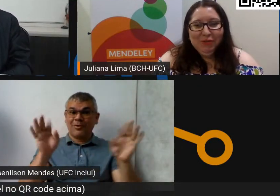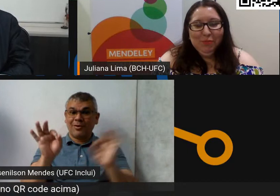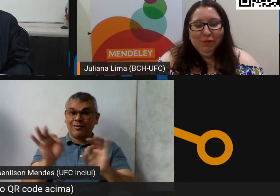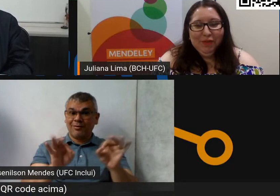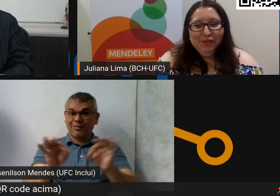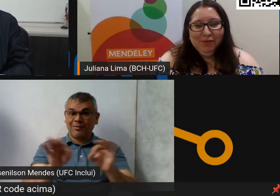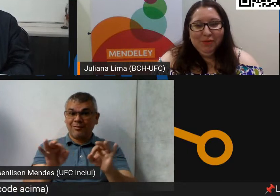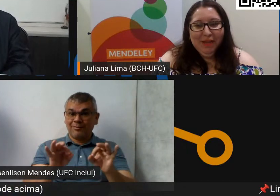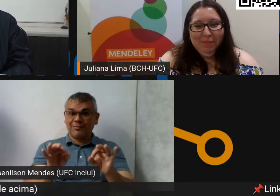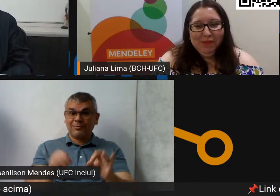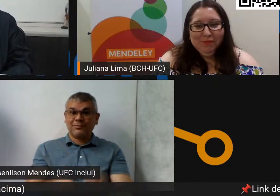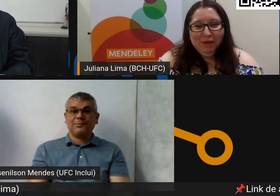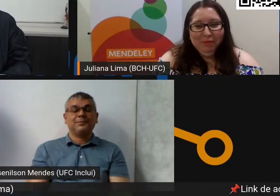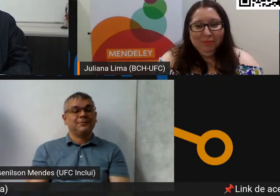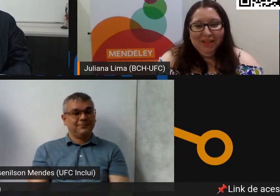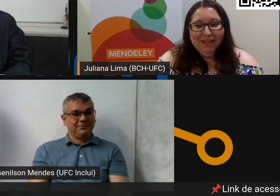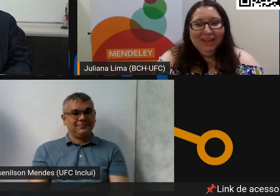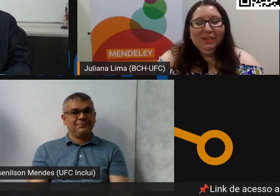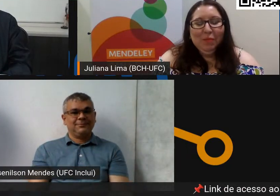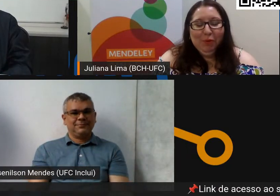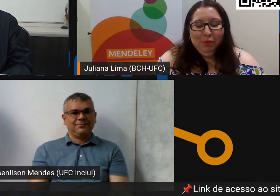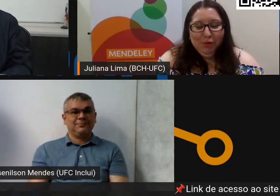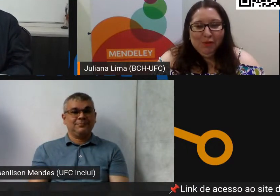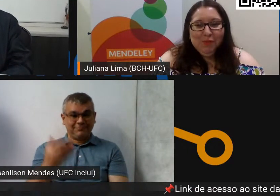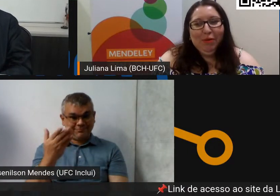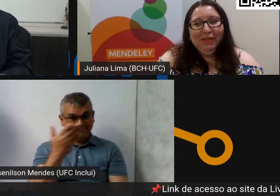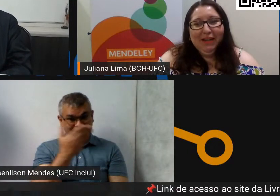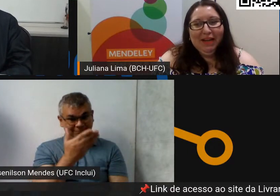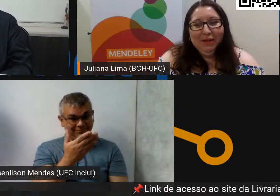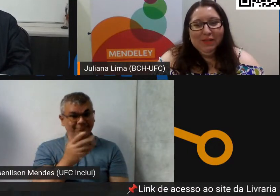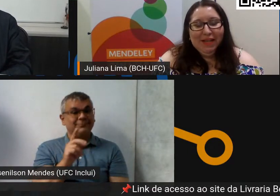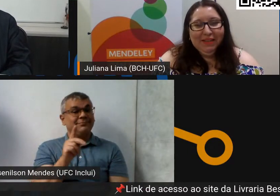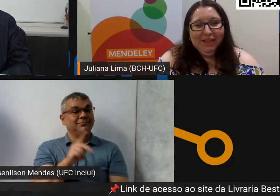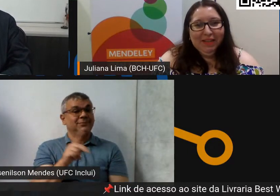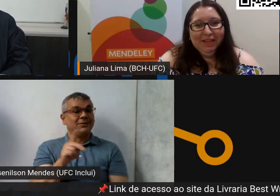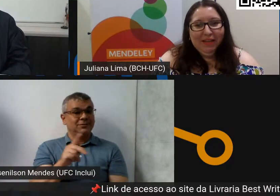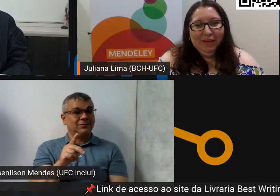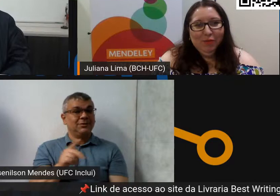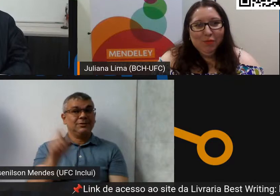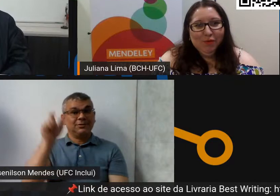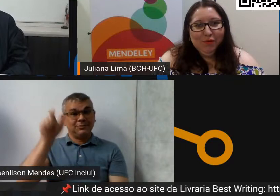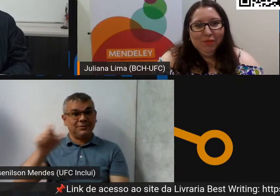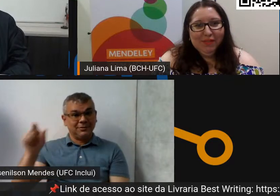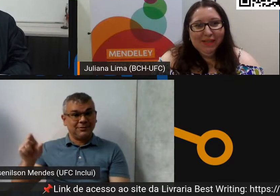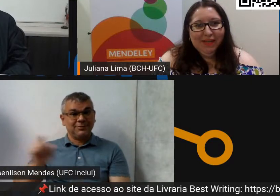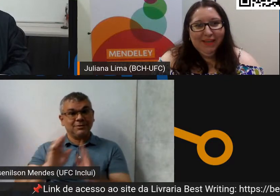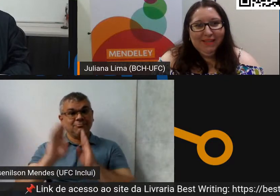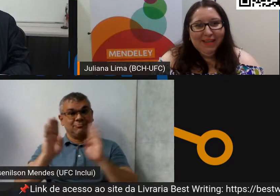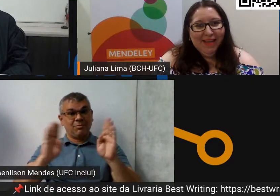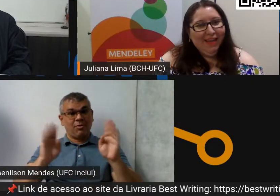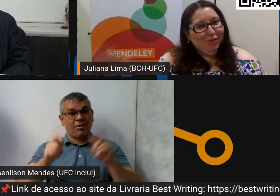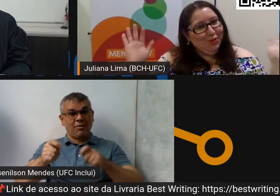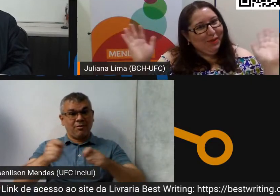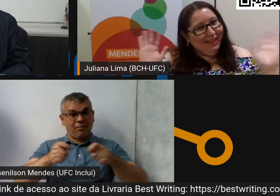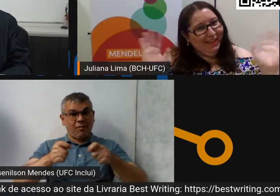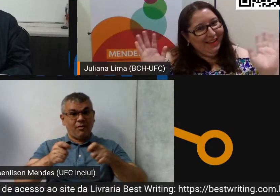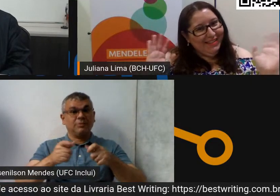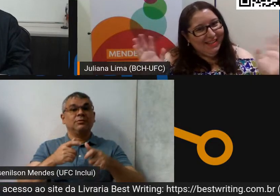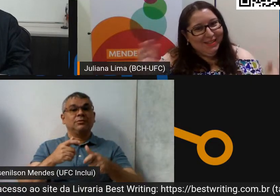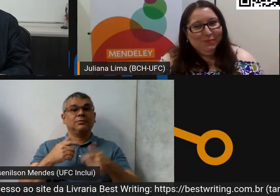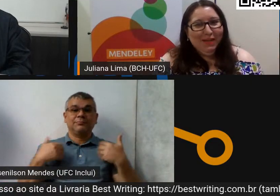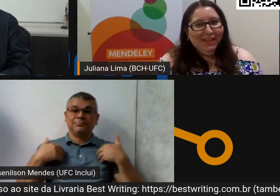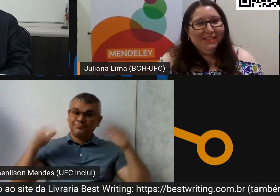Ouviram a dica do professor, não é, pessoal? É isso aí. Então, procurem os bibliotecários que atendem os cursos de vocês. Eu estou